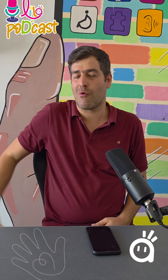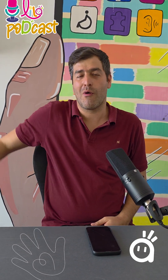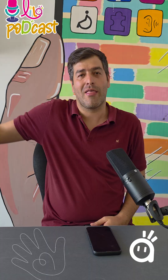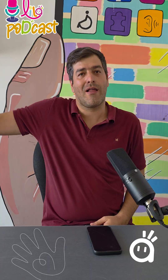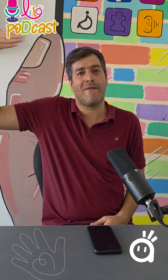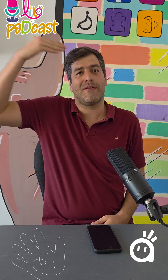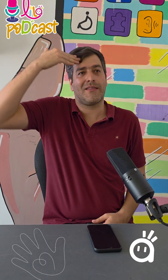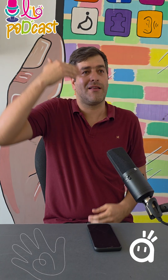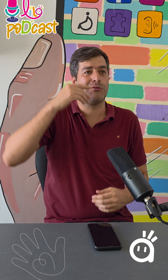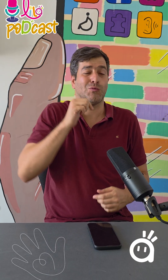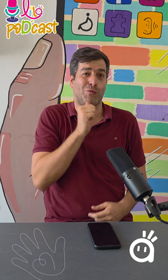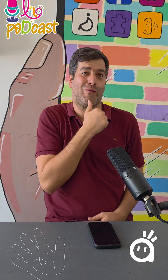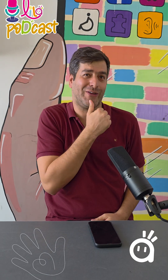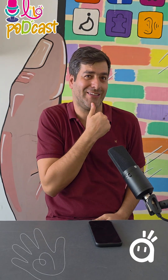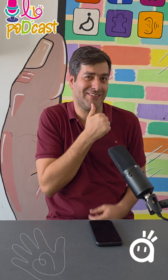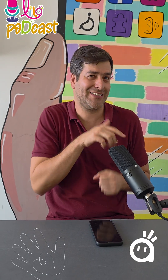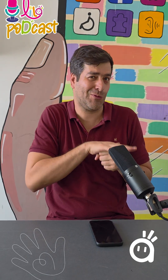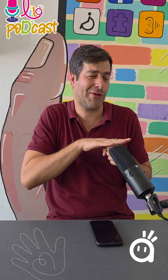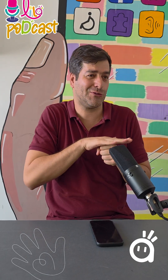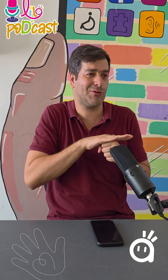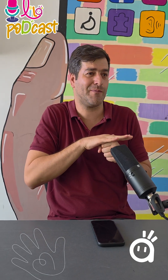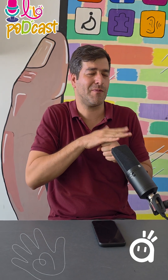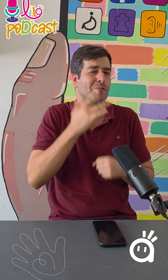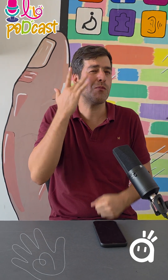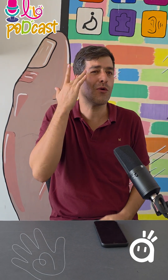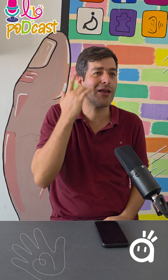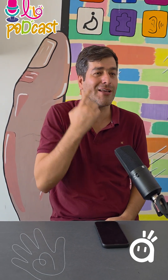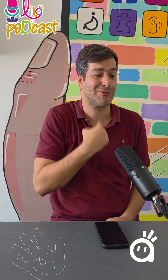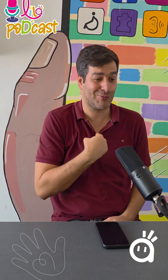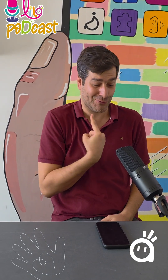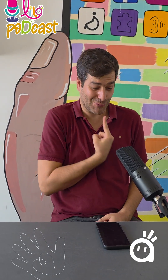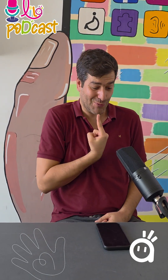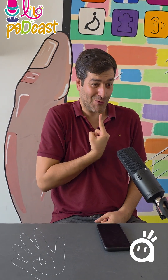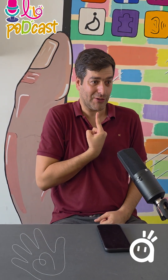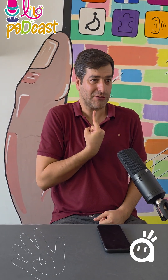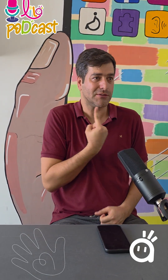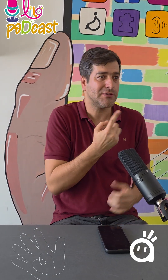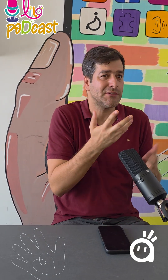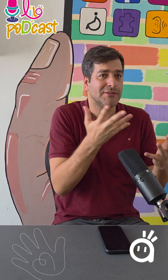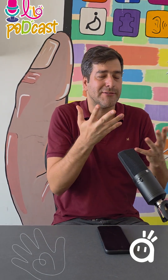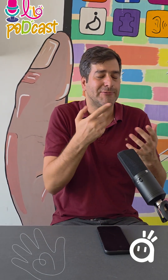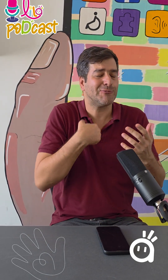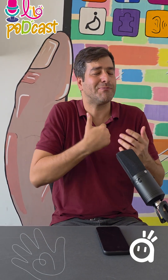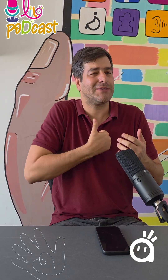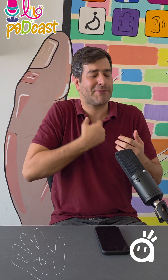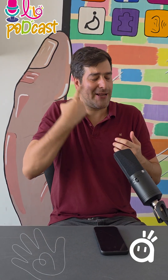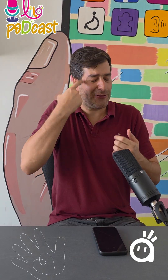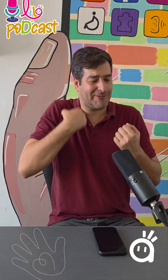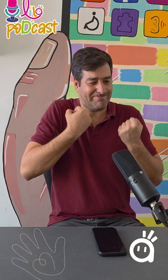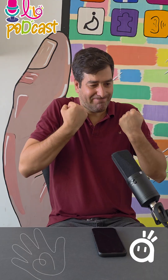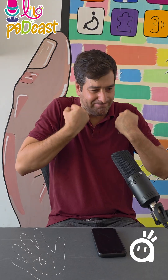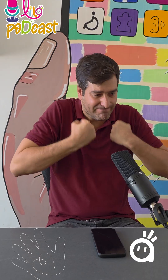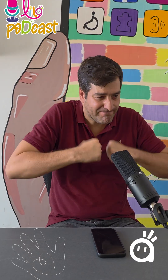retos mayores que de niño siempre he tenido que afrontar o prácticamente sufrir es el tema de la